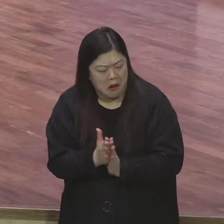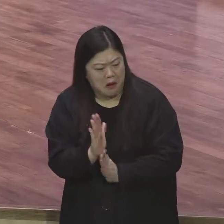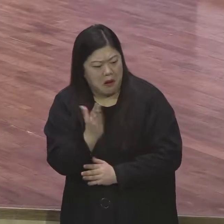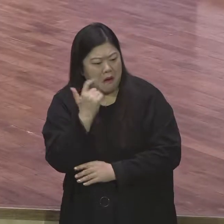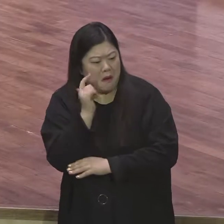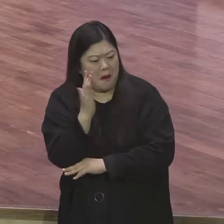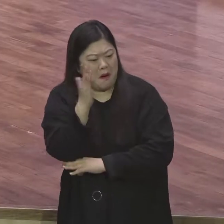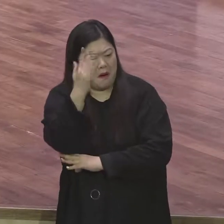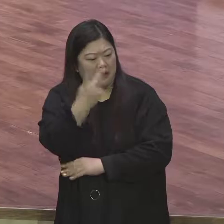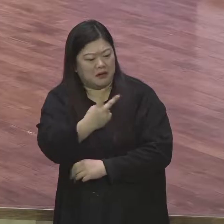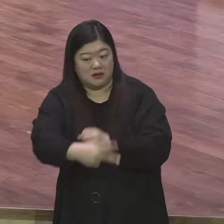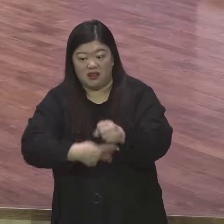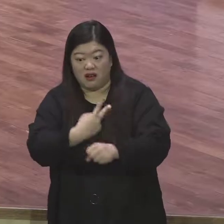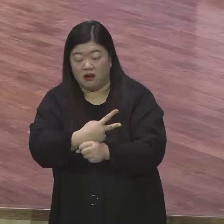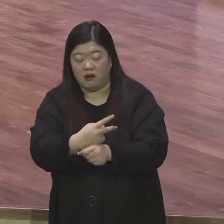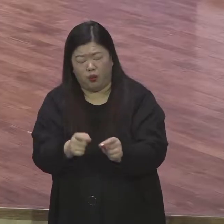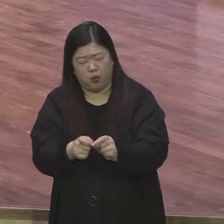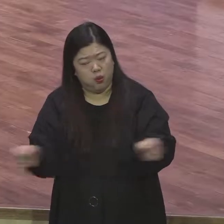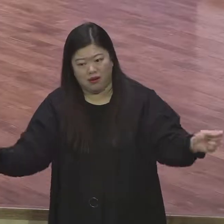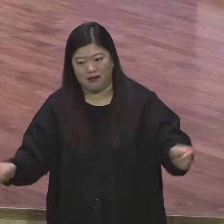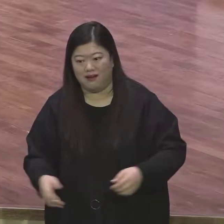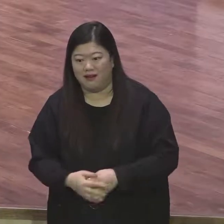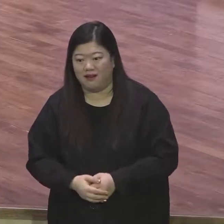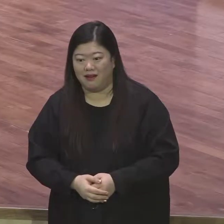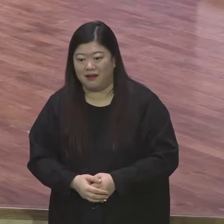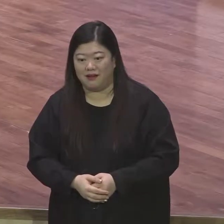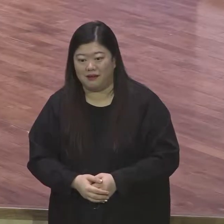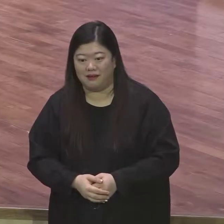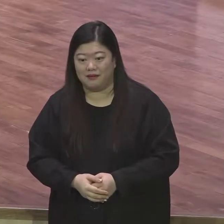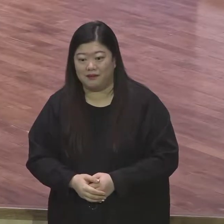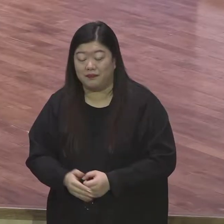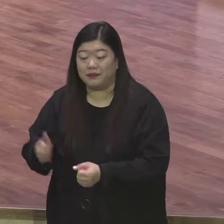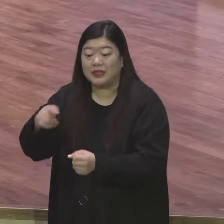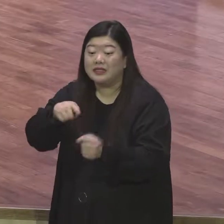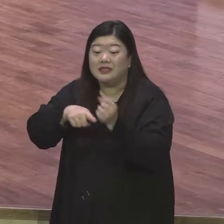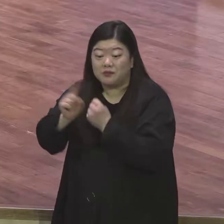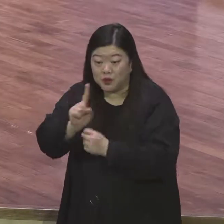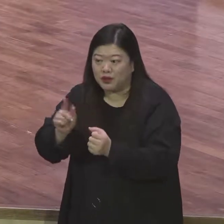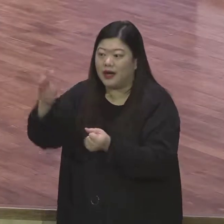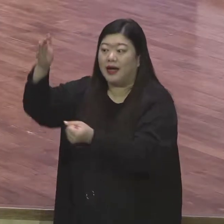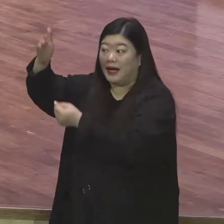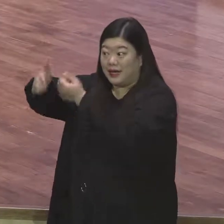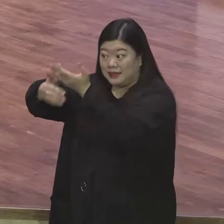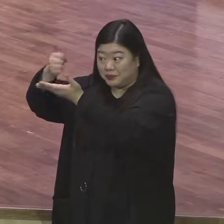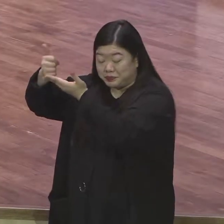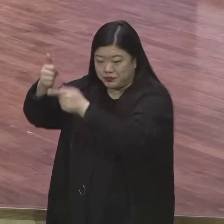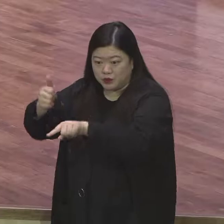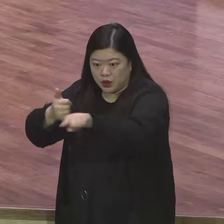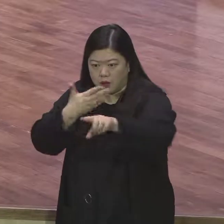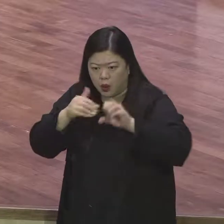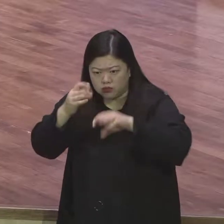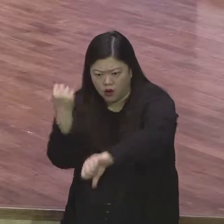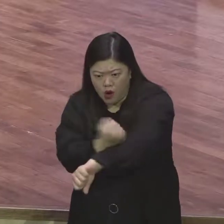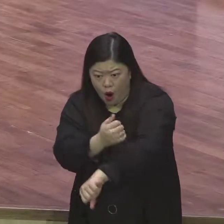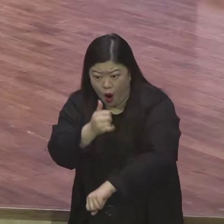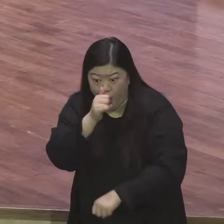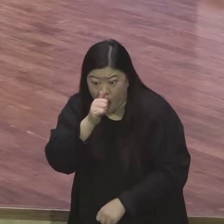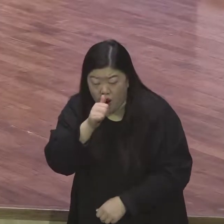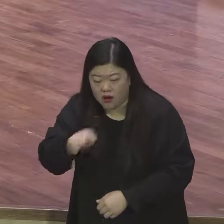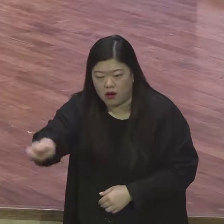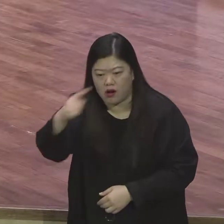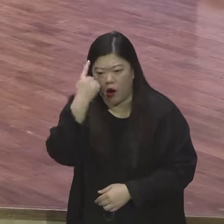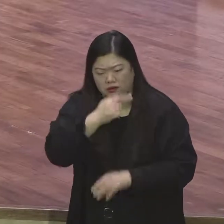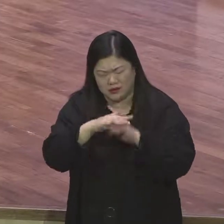하나님은 복음을 위해서 수고한 자를 결코 그냥 놔두지 않습니다. 복음을 위해 수고한